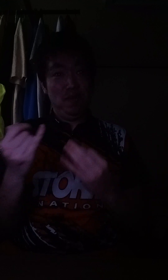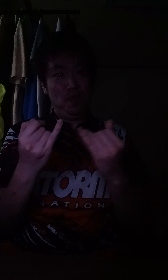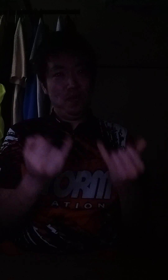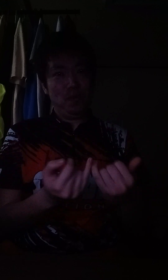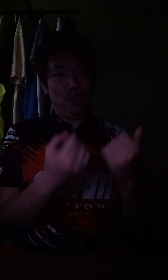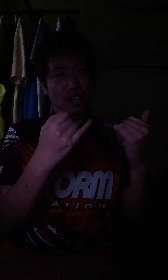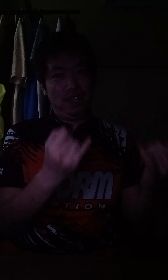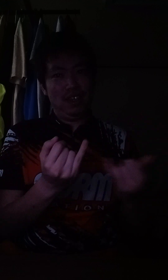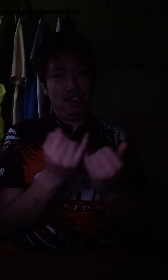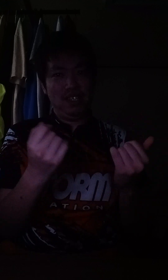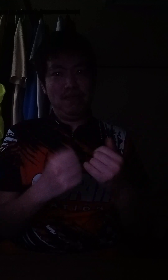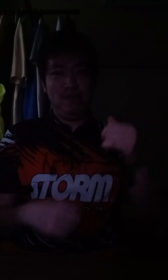참 불러보고 싶은